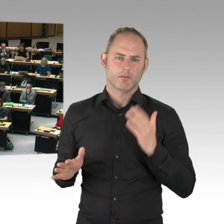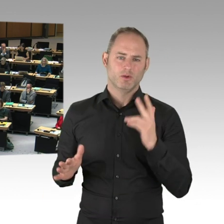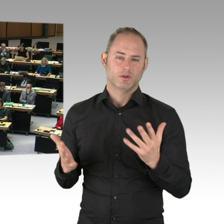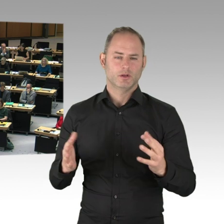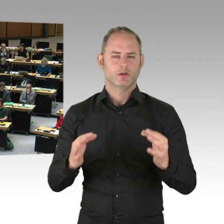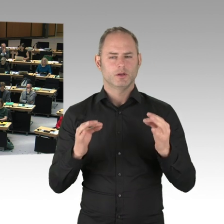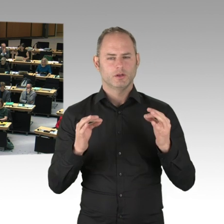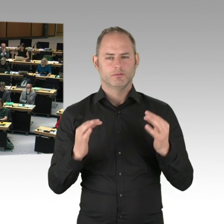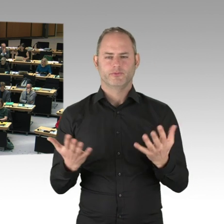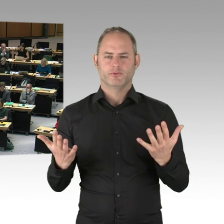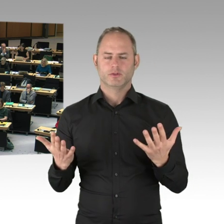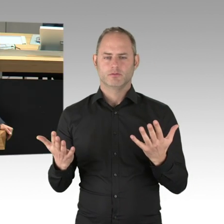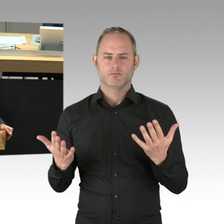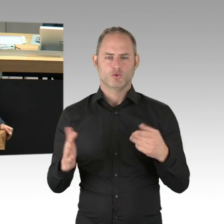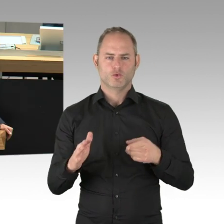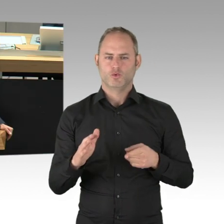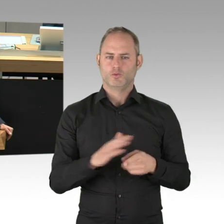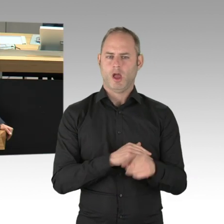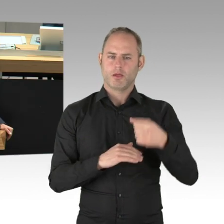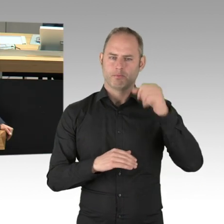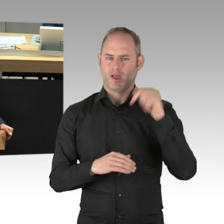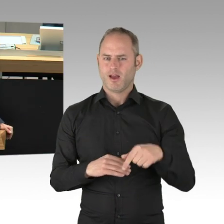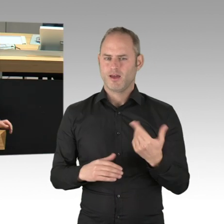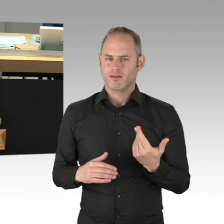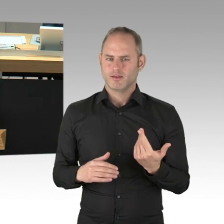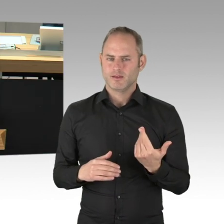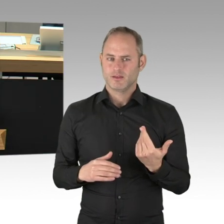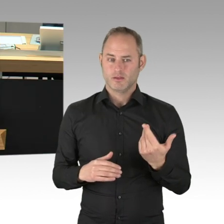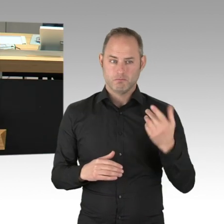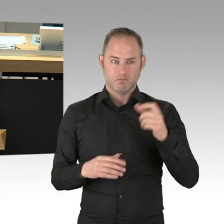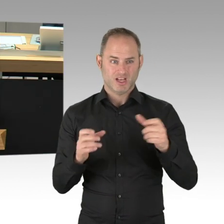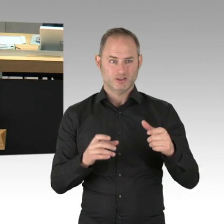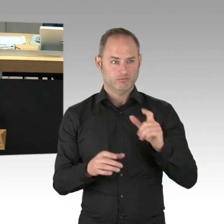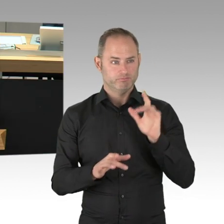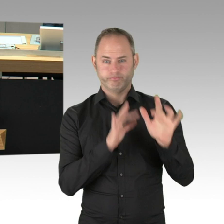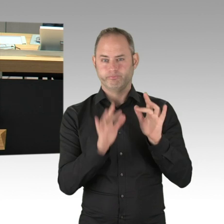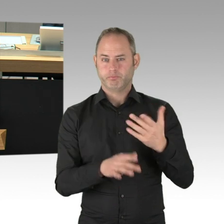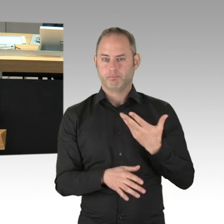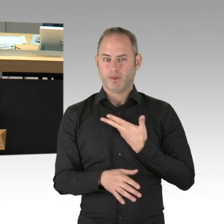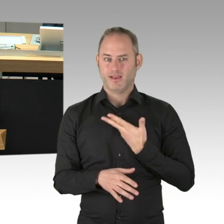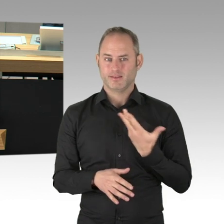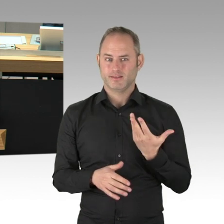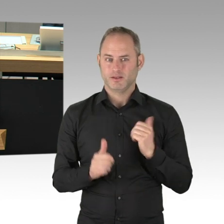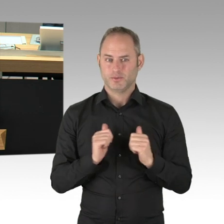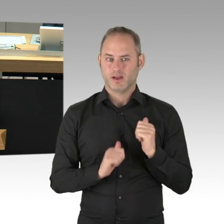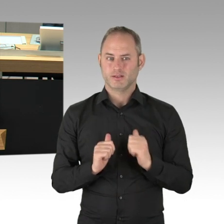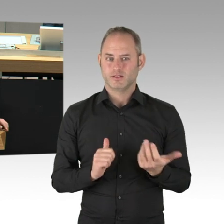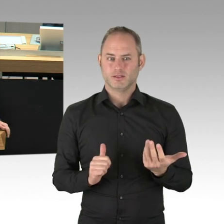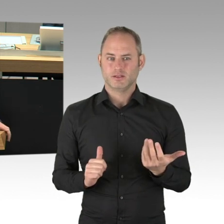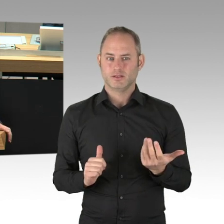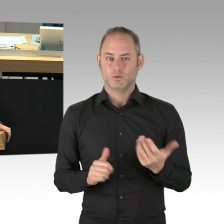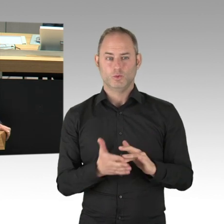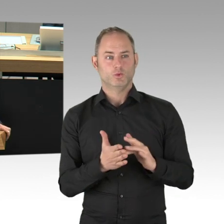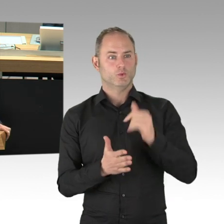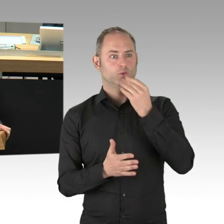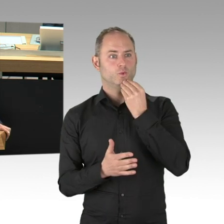offener Straße erniedrigt, beleidigt und attackiert werden, nur weil sie Juden sind, wenn es im Schnitt 3 antisemitische Vorfälle pro Tag gibt, meine Damen